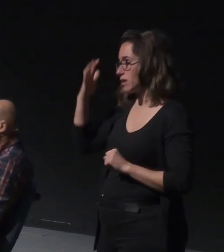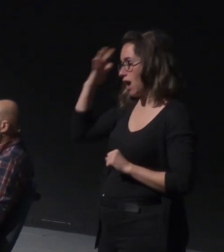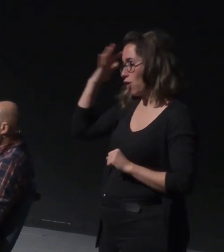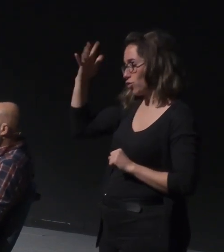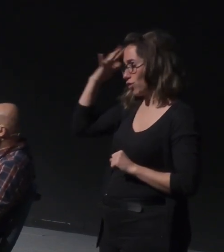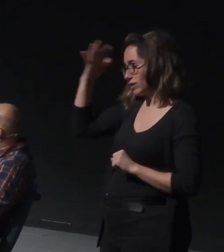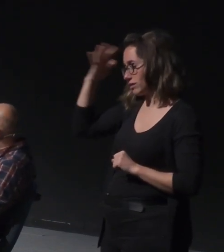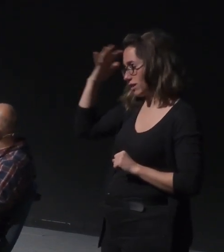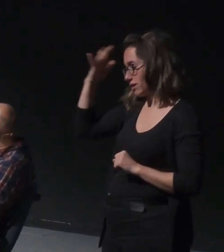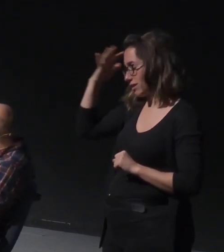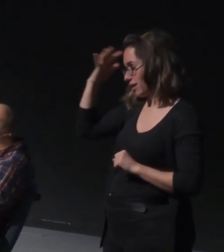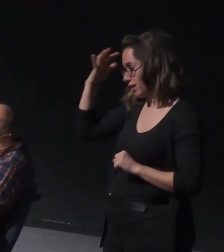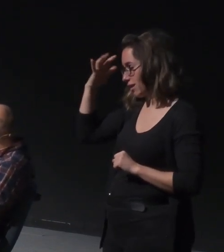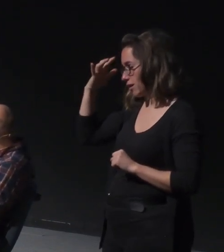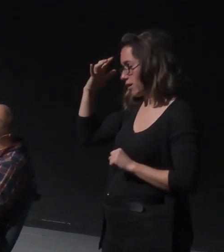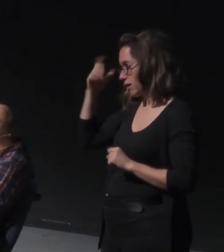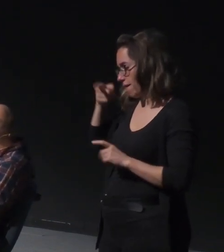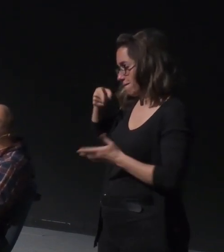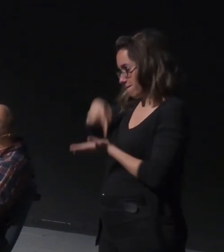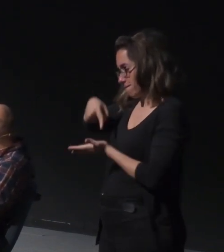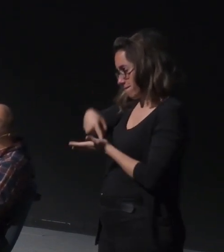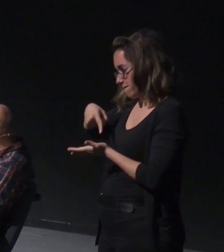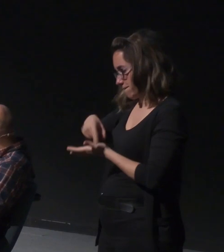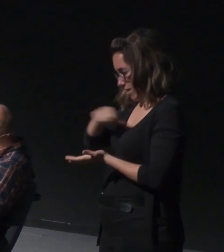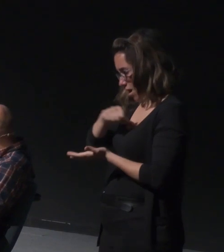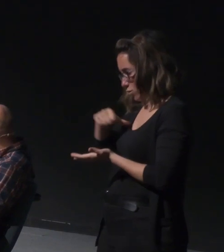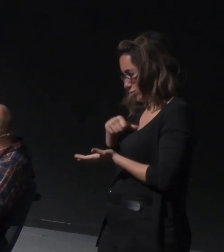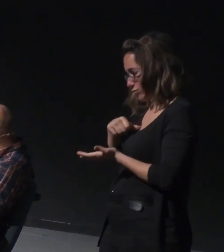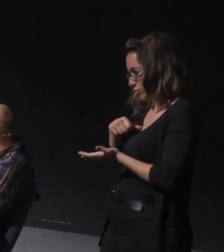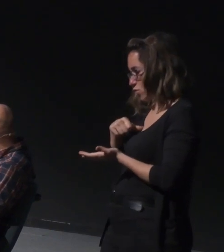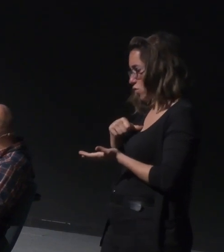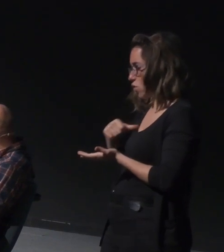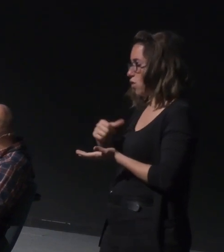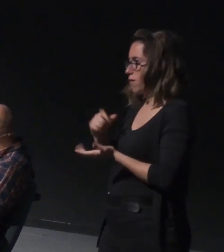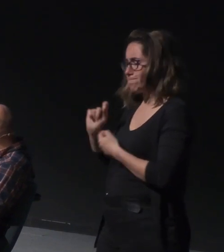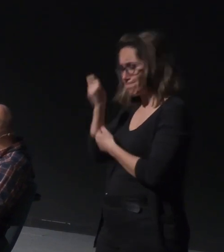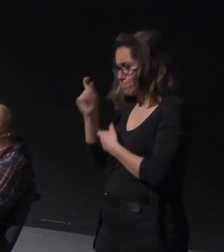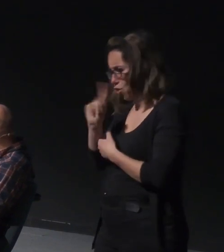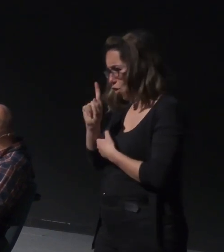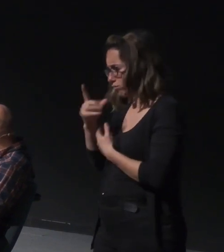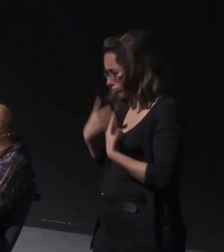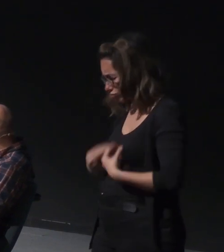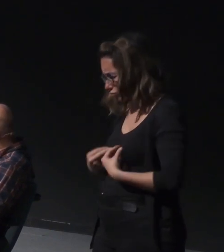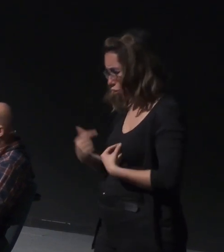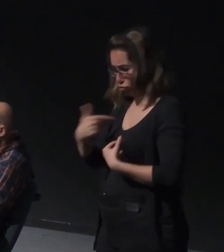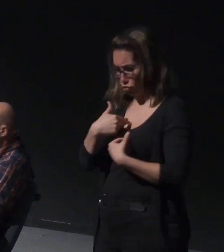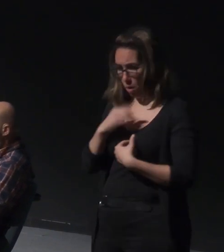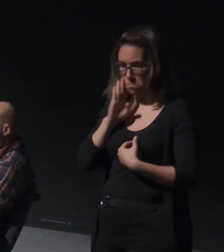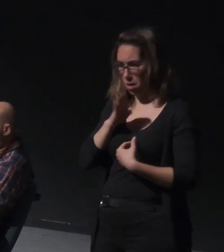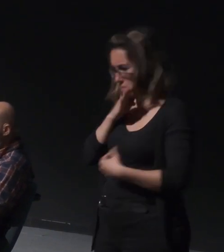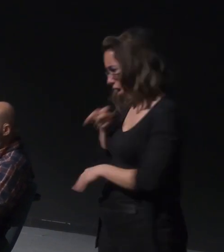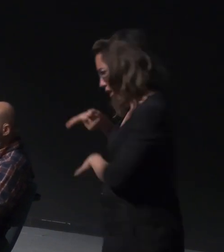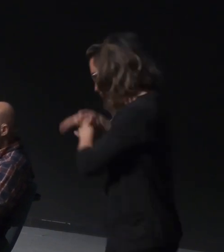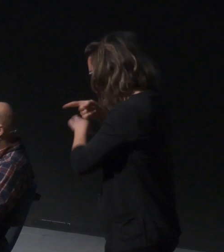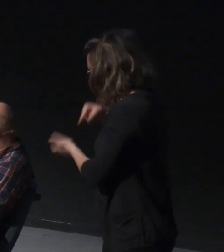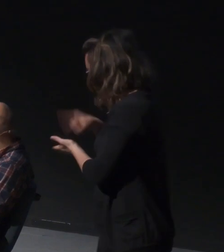¿qué esconde dentro de ella? Yo como madre no le exijo. Todo... Exígele más.